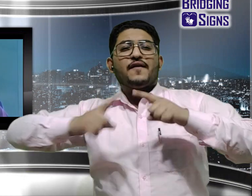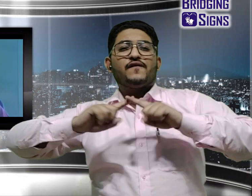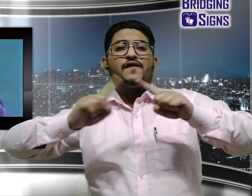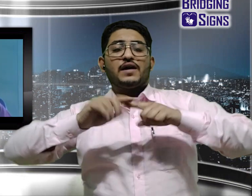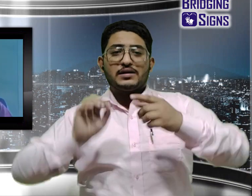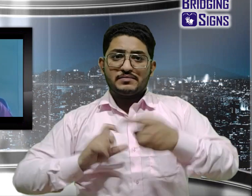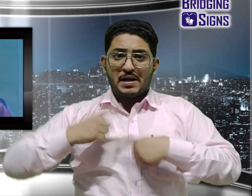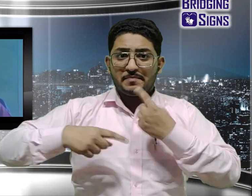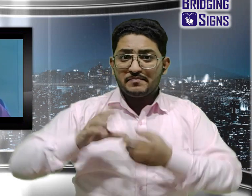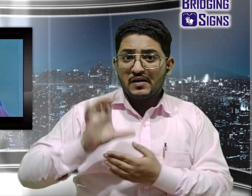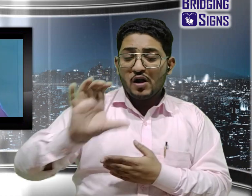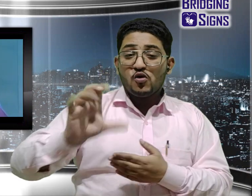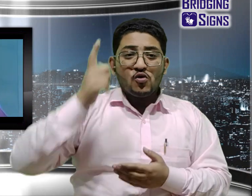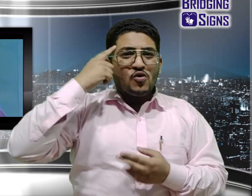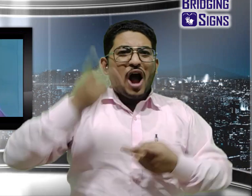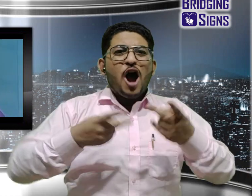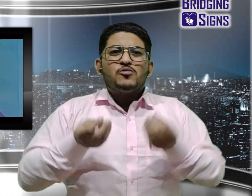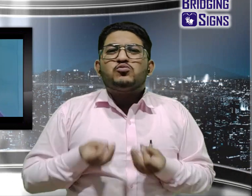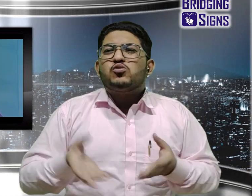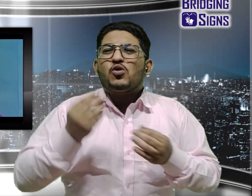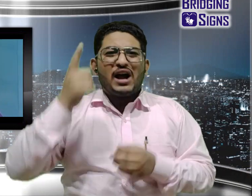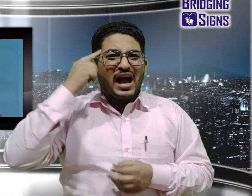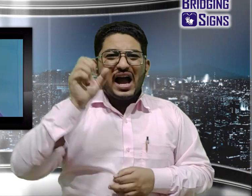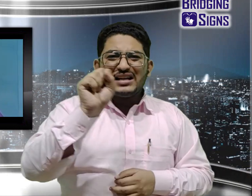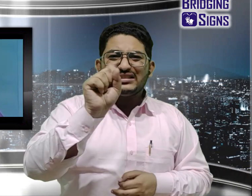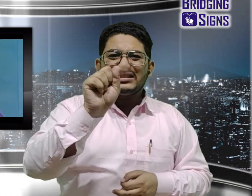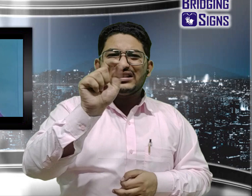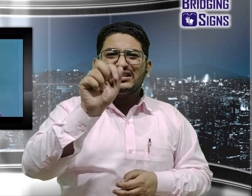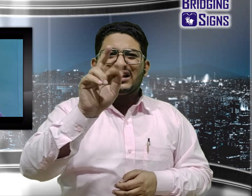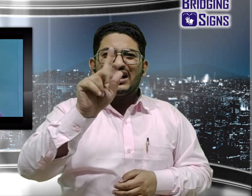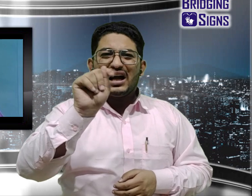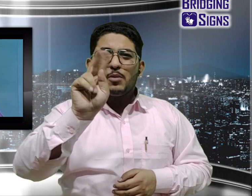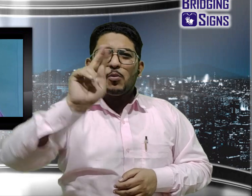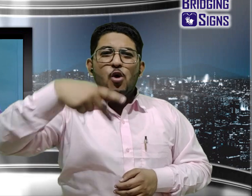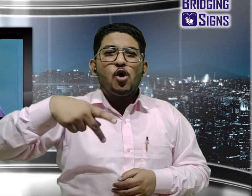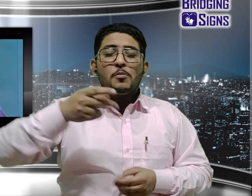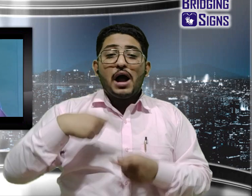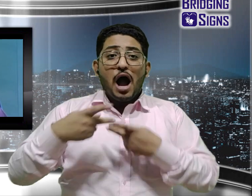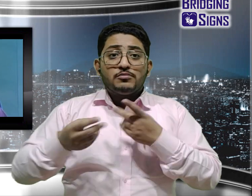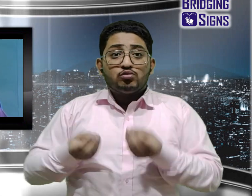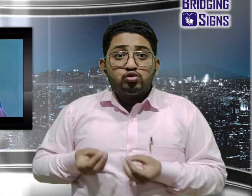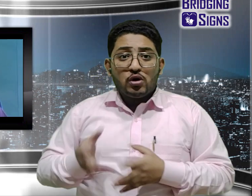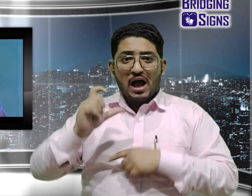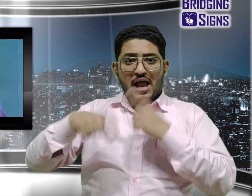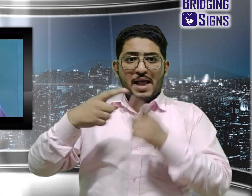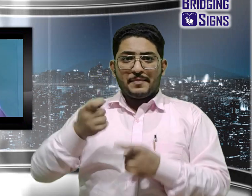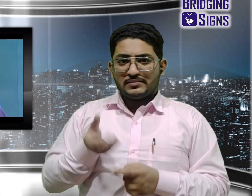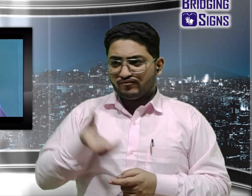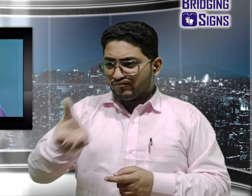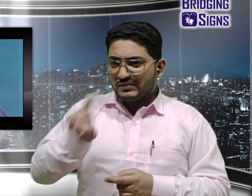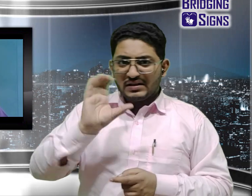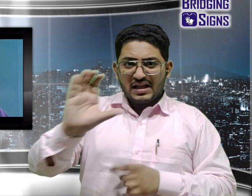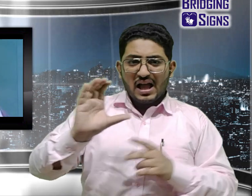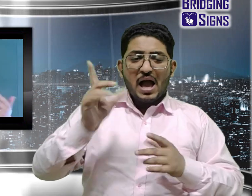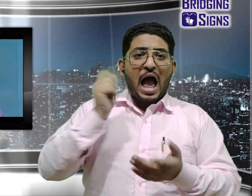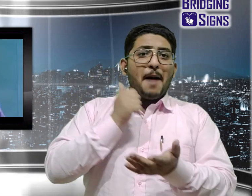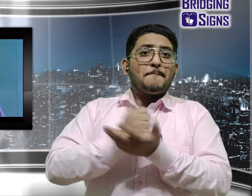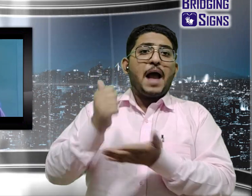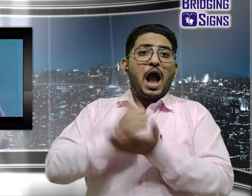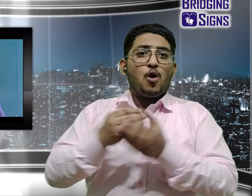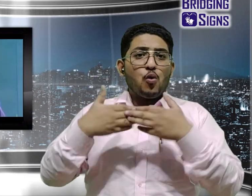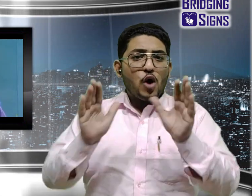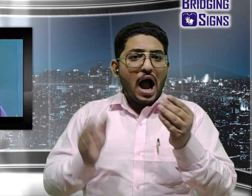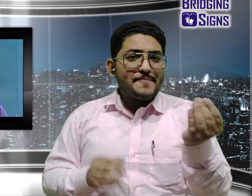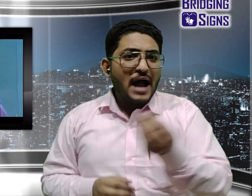अंदर। आपके छोटे स्टार्टअप्स, टेक स्टार्टअप्स जो हैं, उनके लिए आसानी पैदा करें कि वो अपनी कंपनियां खोल सकें, अपने बैंक अकाउंट्स